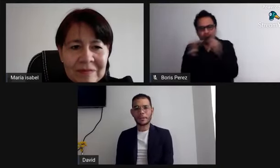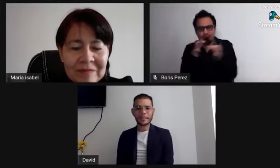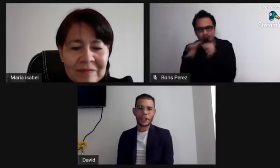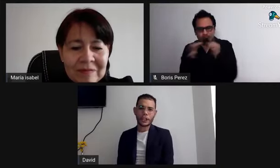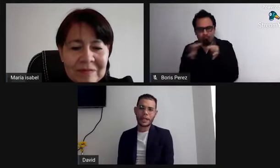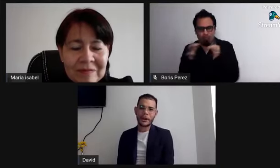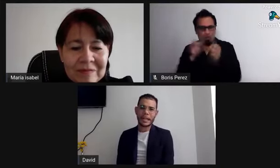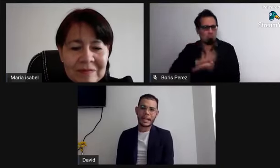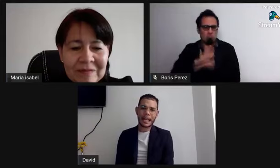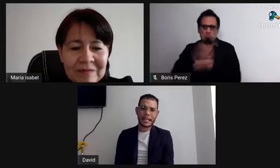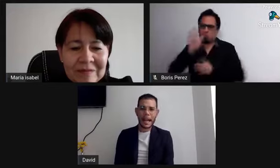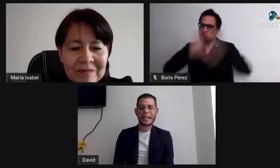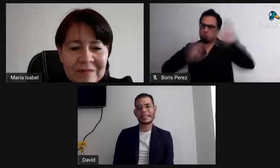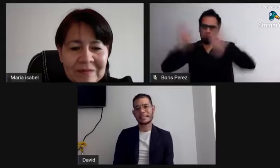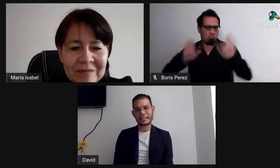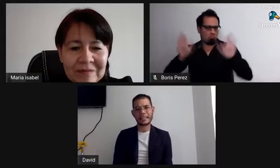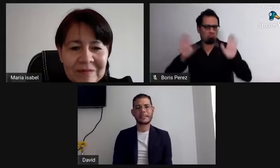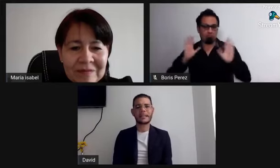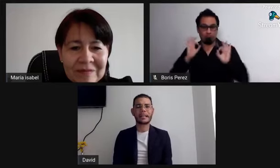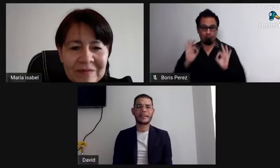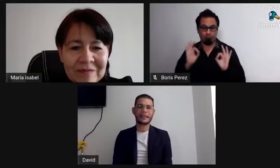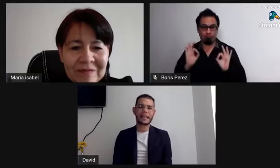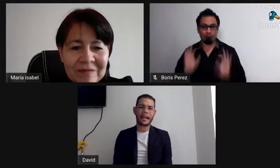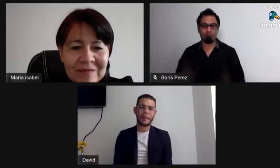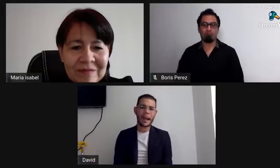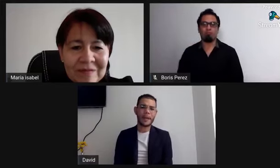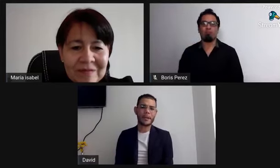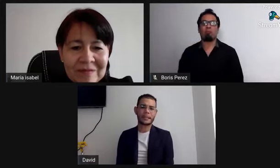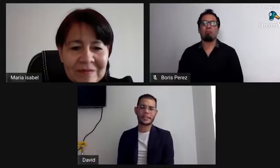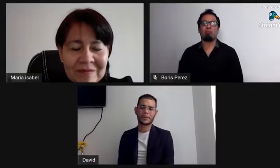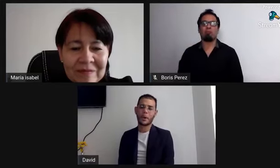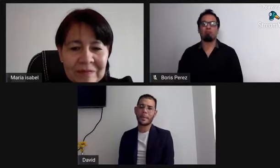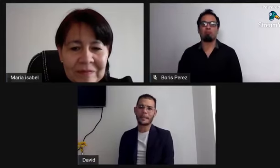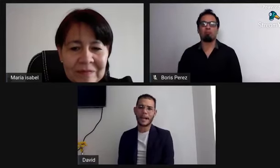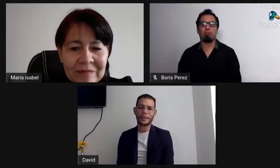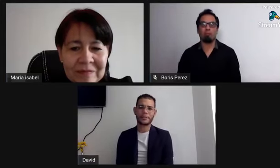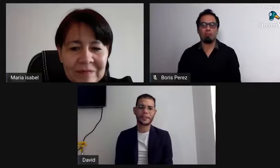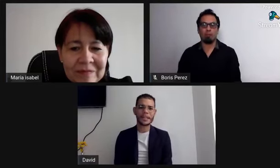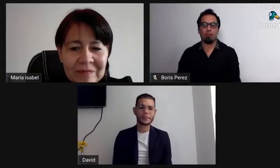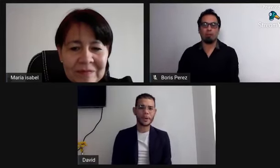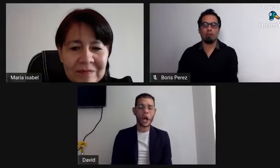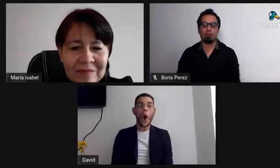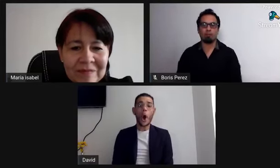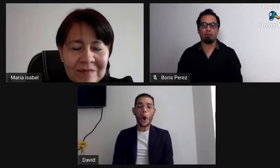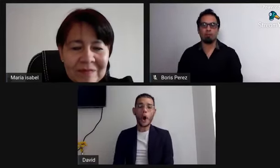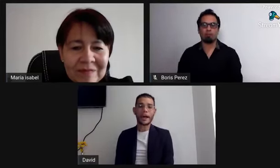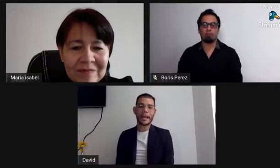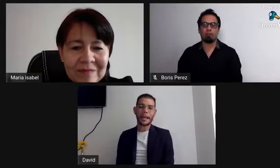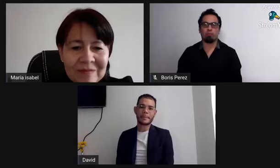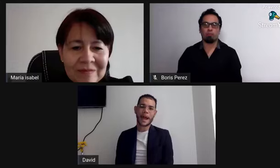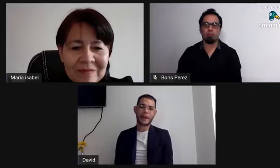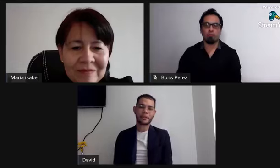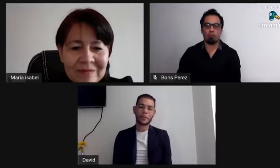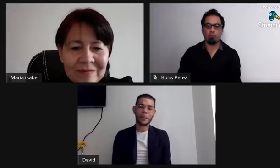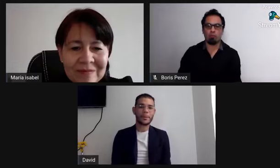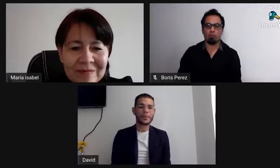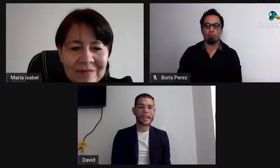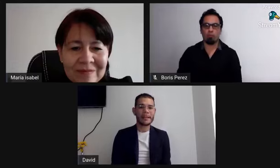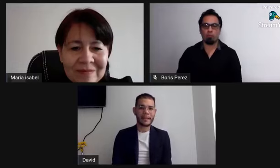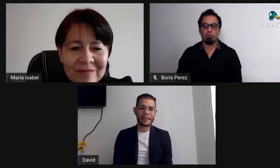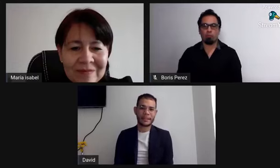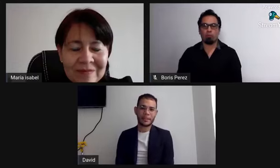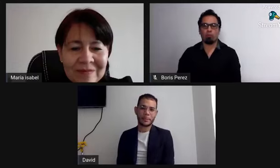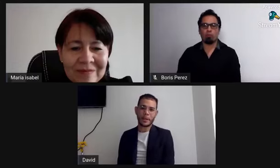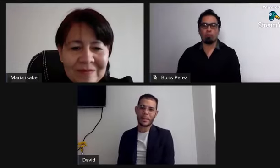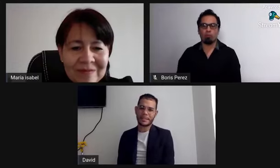alguna información que no les queda clara, siéntanse libres de levantar la mano, hacer sus comentarios en Facebook o enviarnos sus